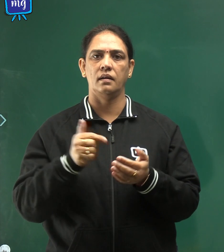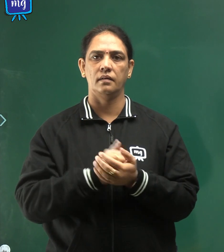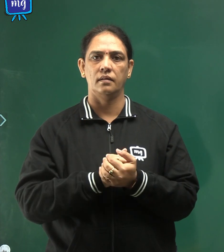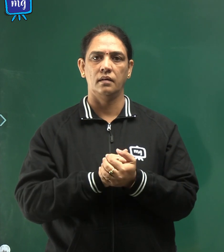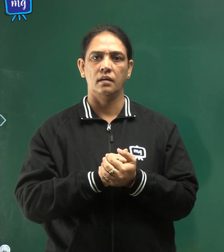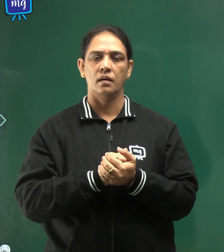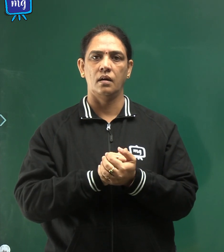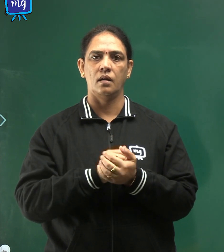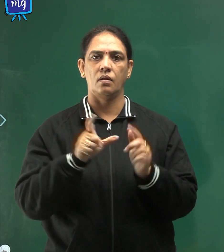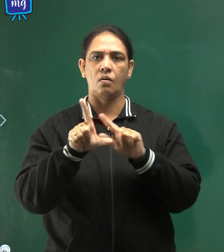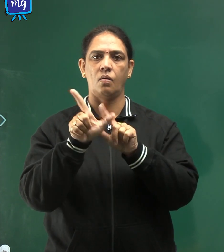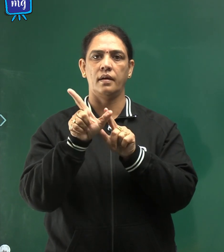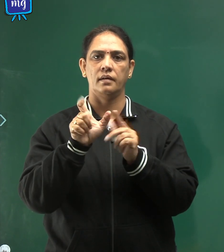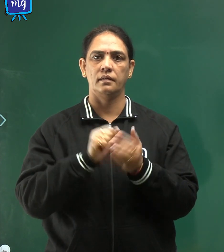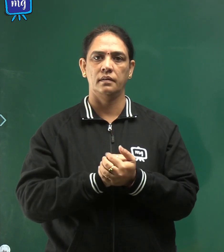कोण